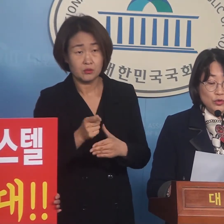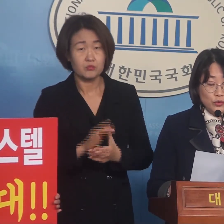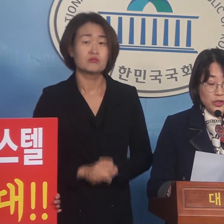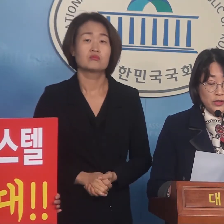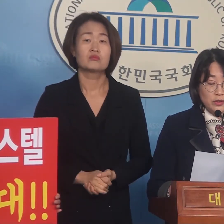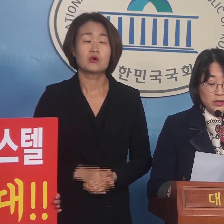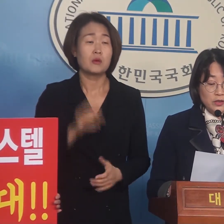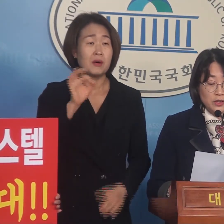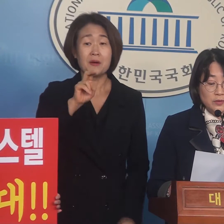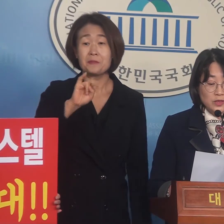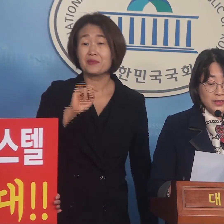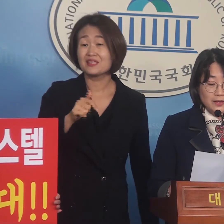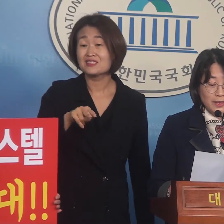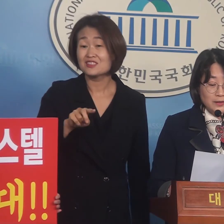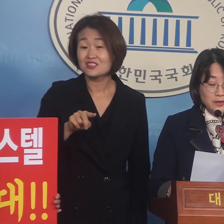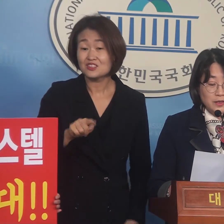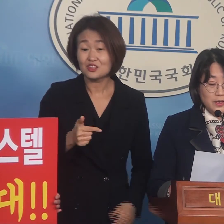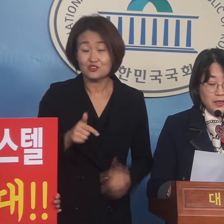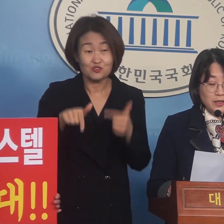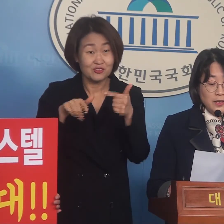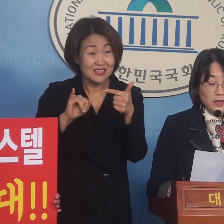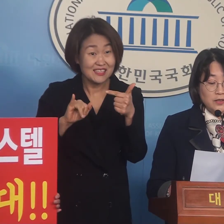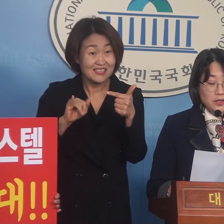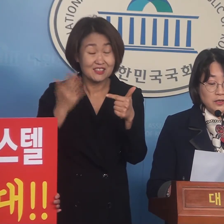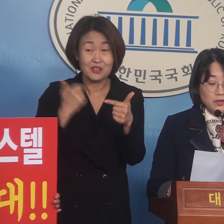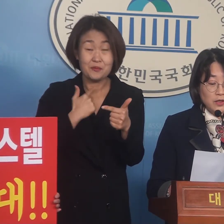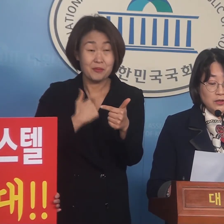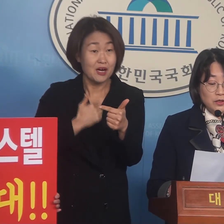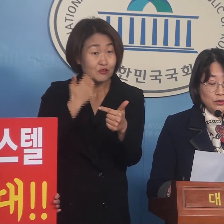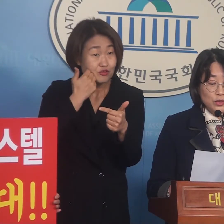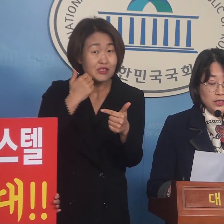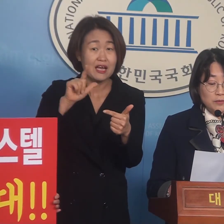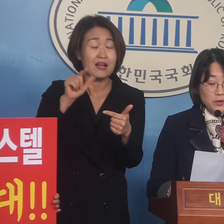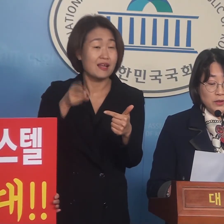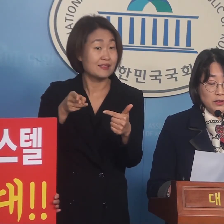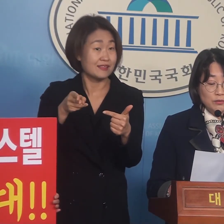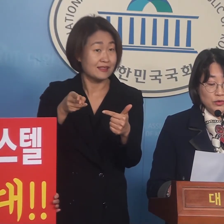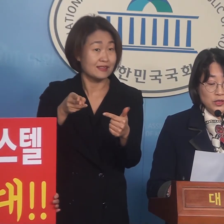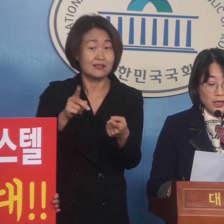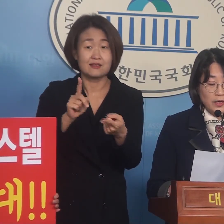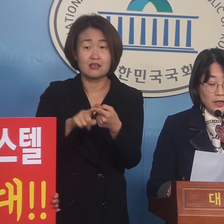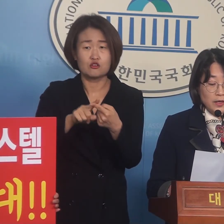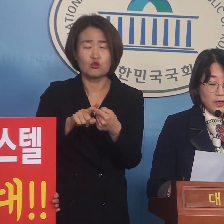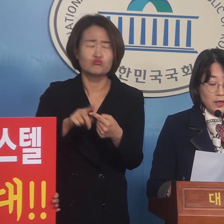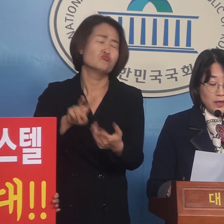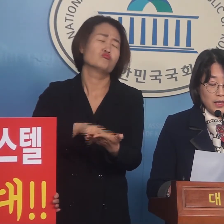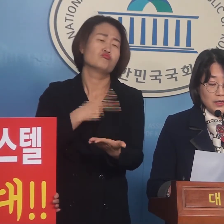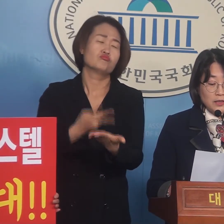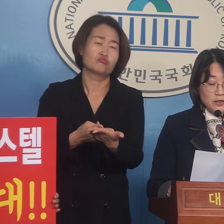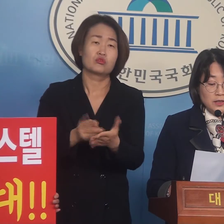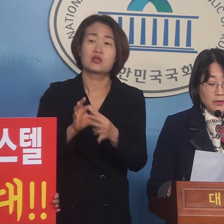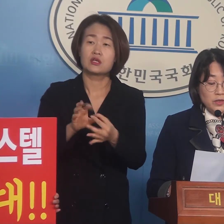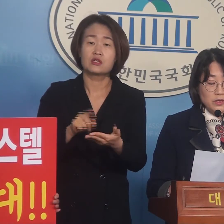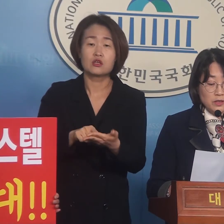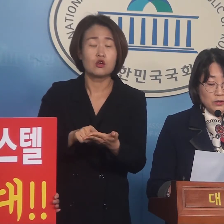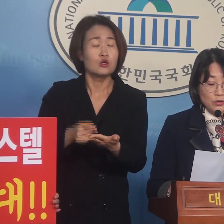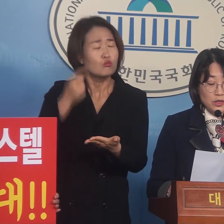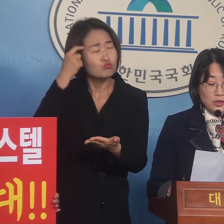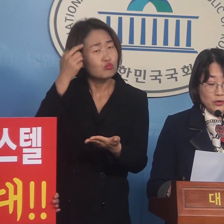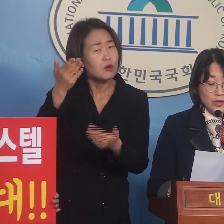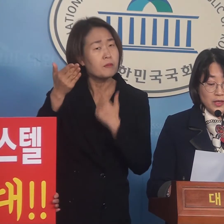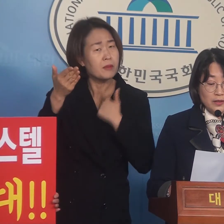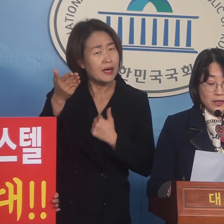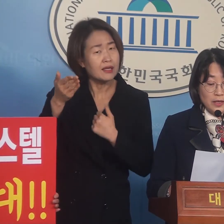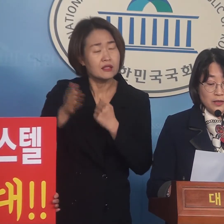민선 6기였던 전임 시장 당시 LH에서 지구 단위 변경을 문의해 안양시는 합리적